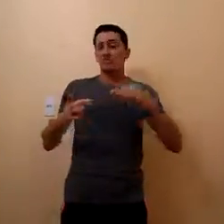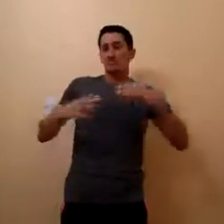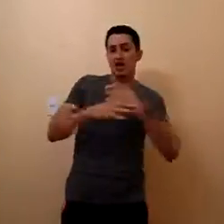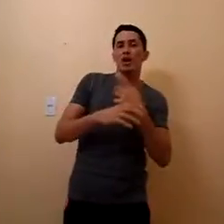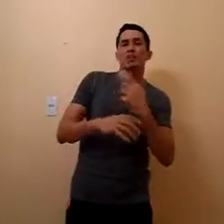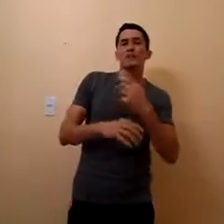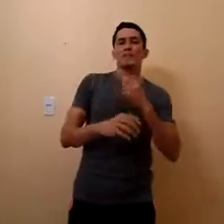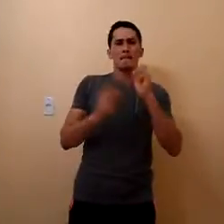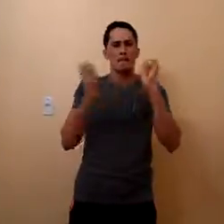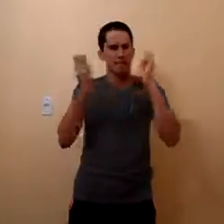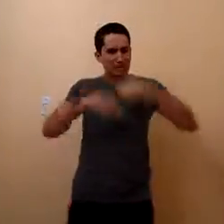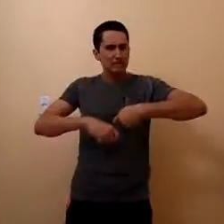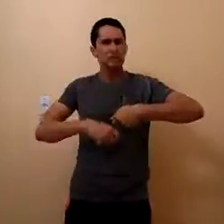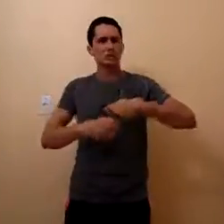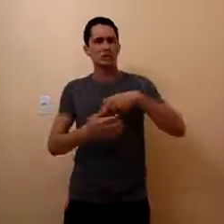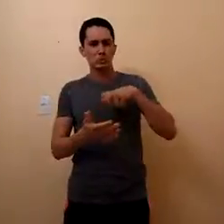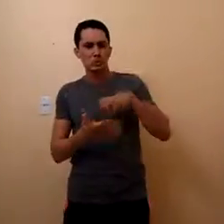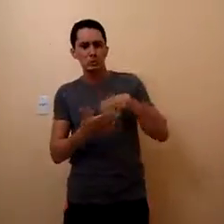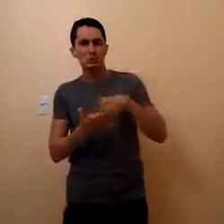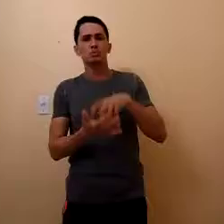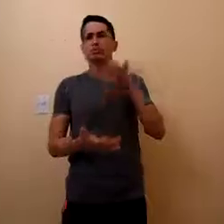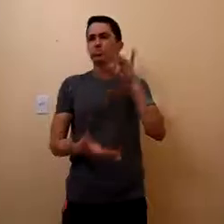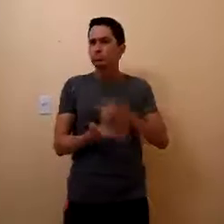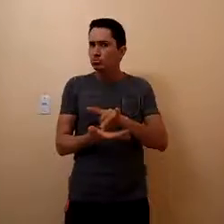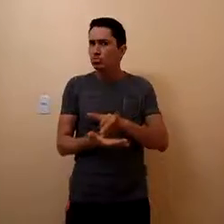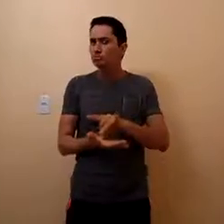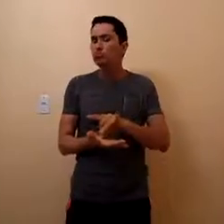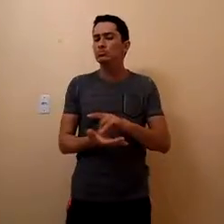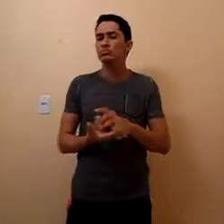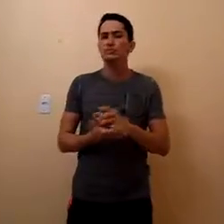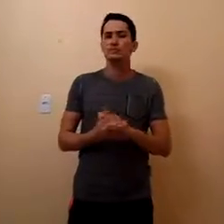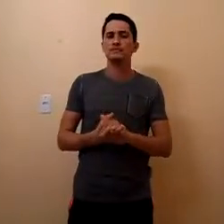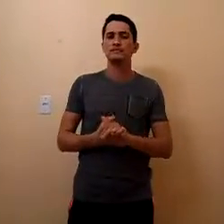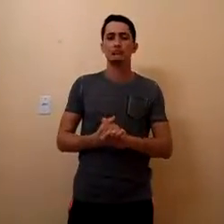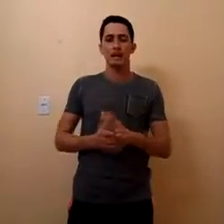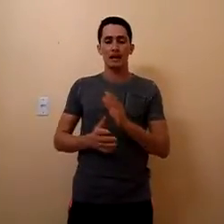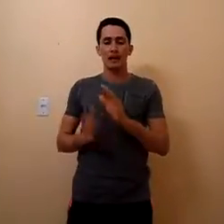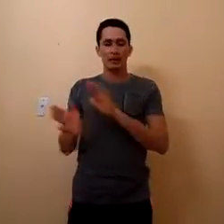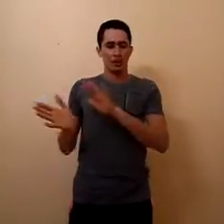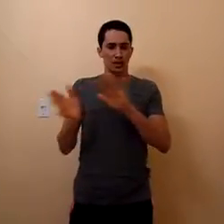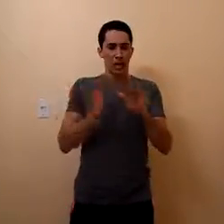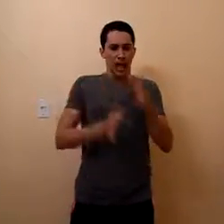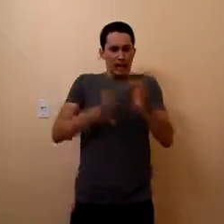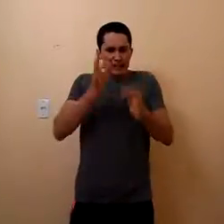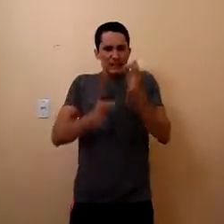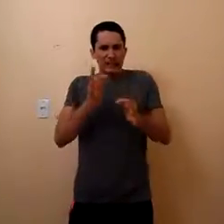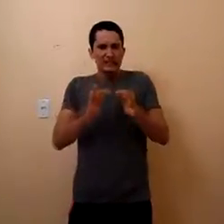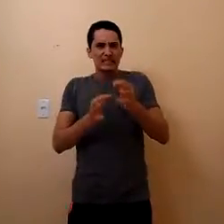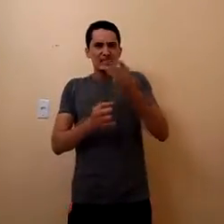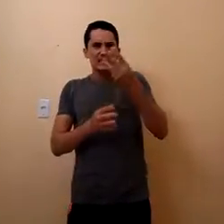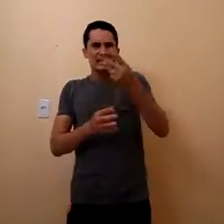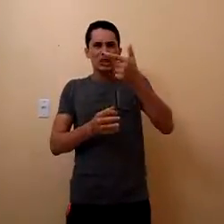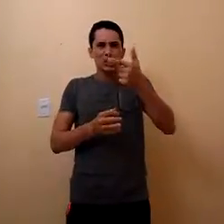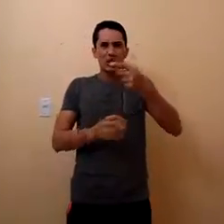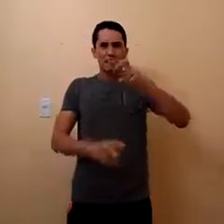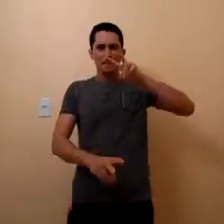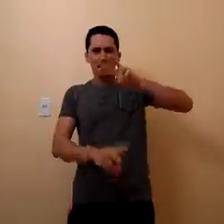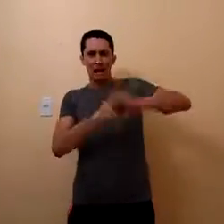sejam verdadeiramente punidos. A Justiça de São Paulo condenou a 32 anos de prisão o homem que